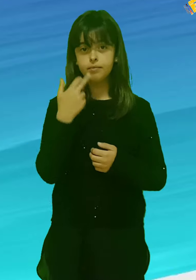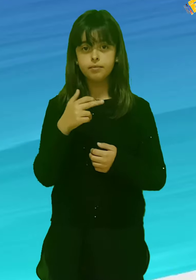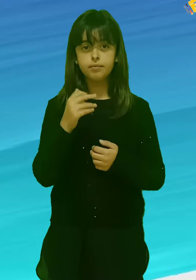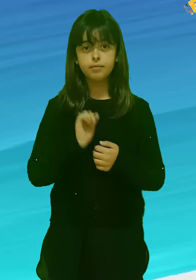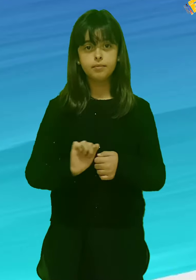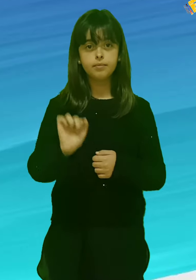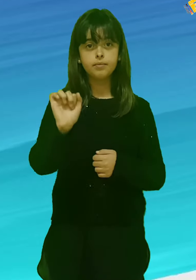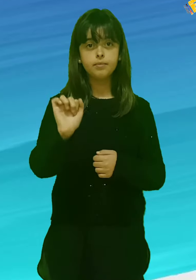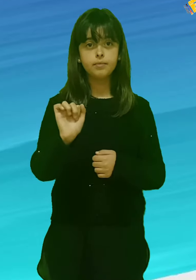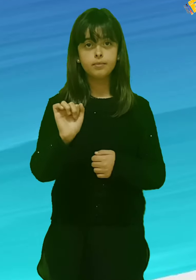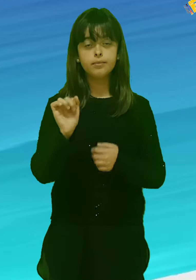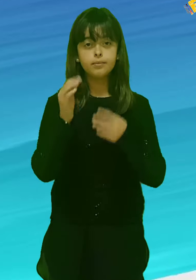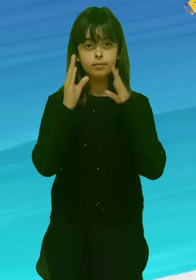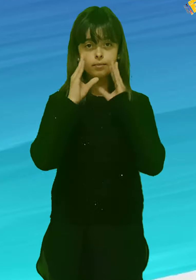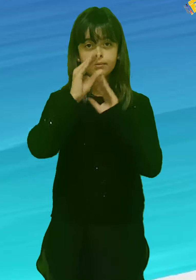um carro.